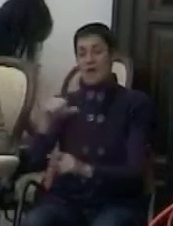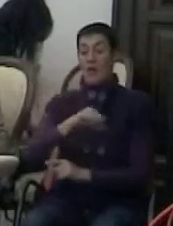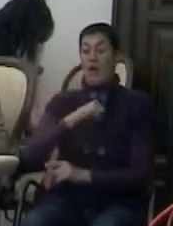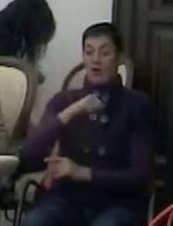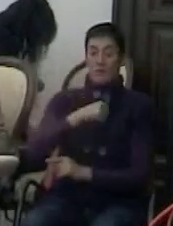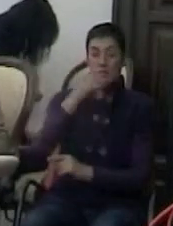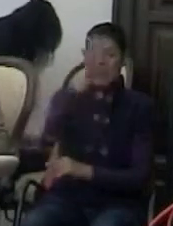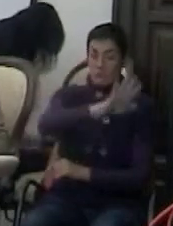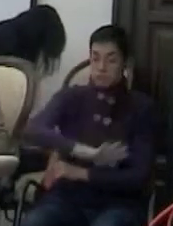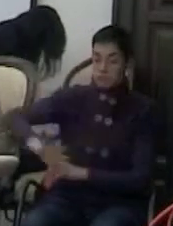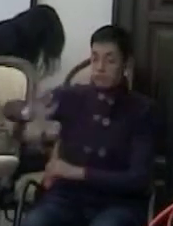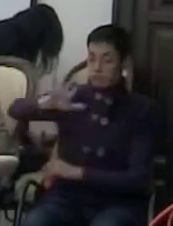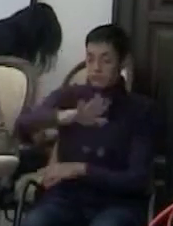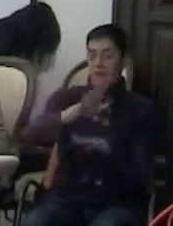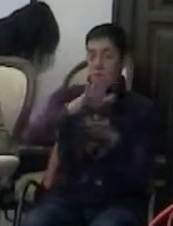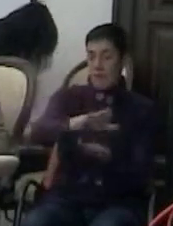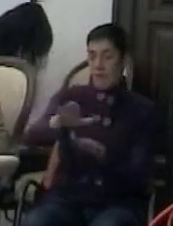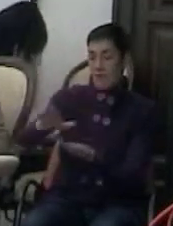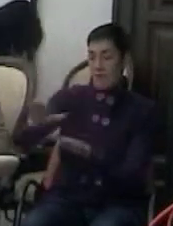pues haciendo